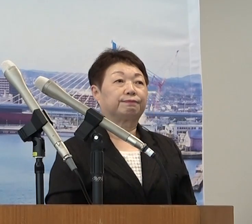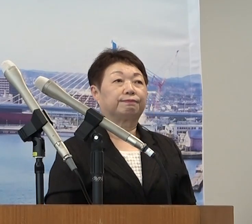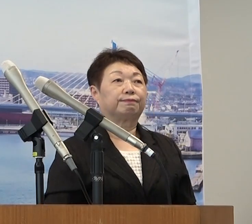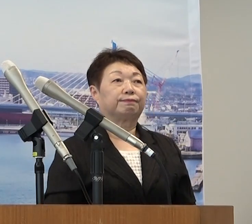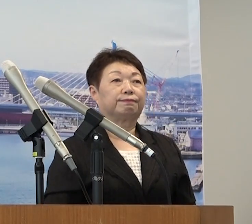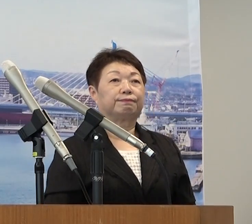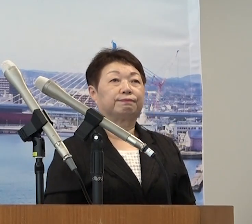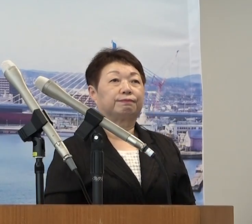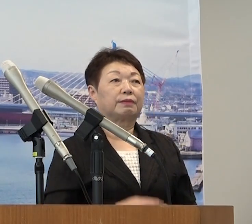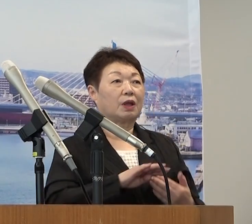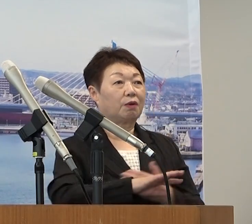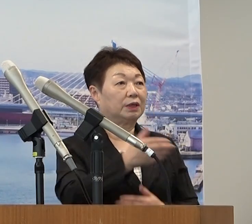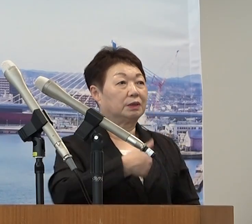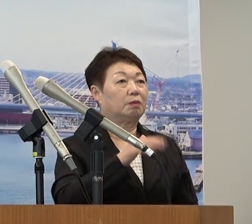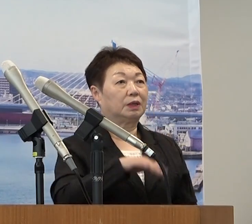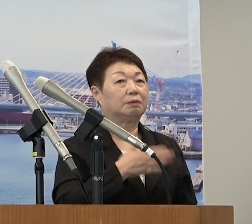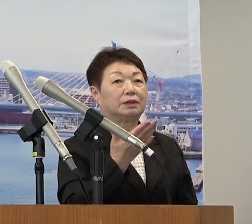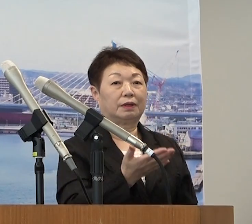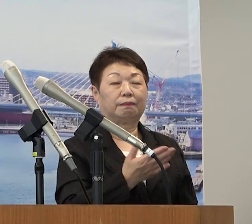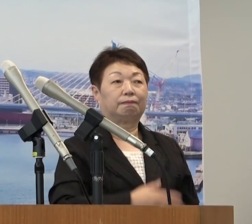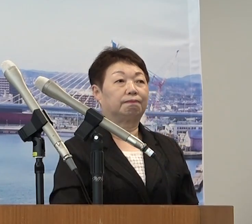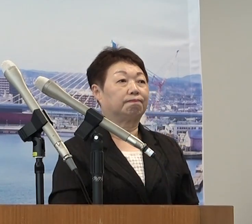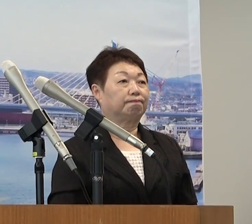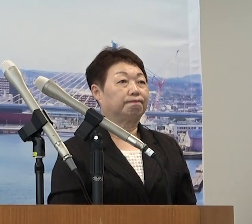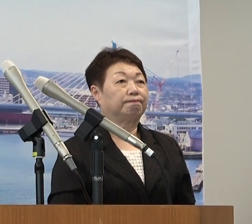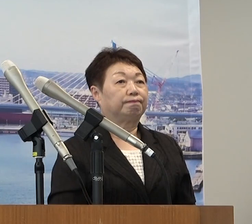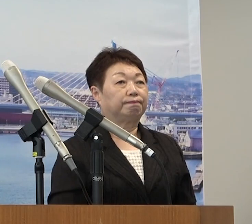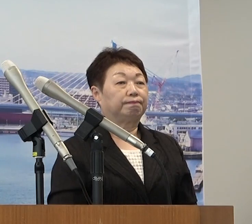はい、他にご質問はございませんか。